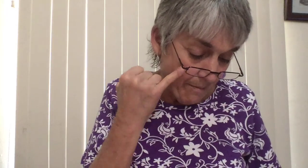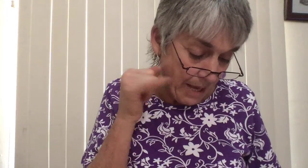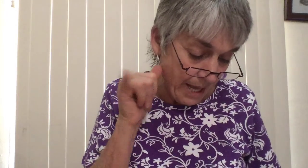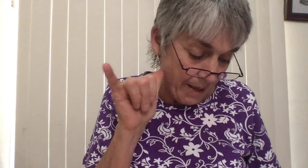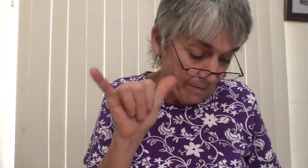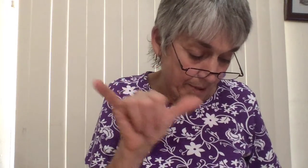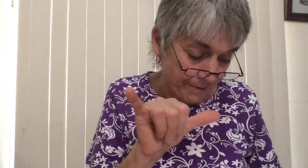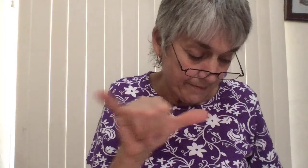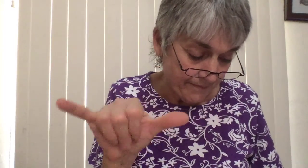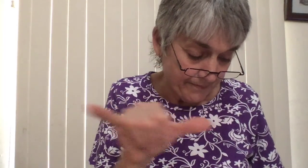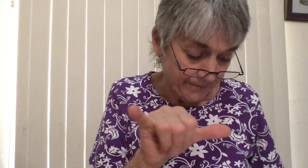même,